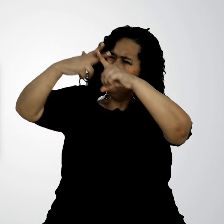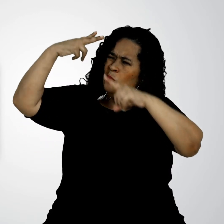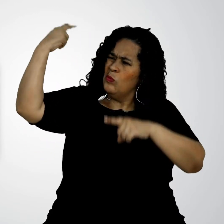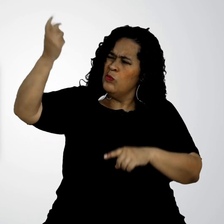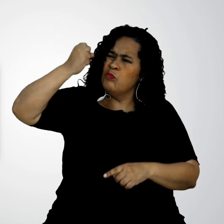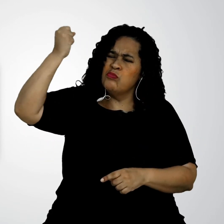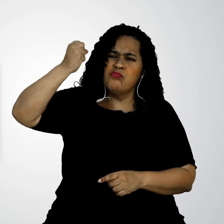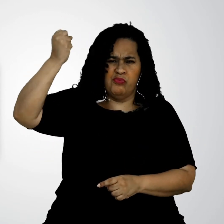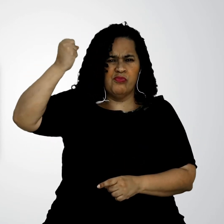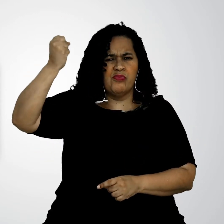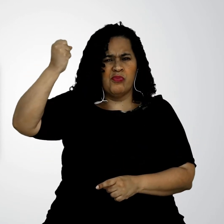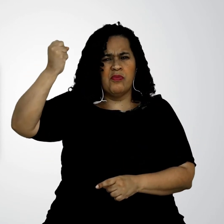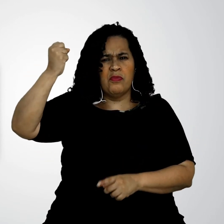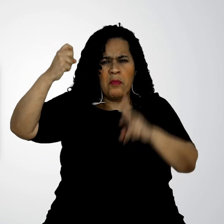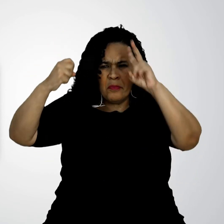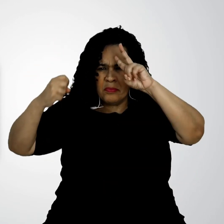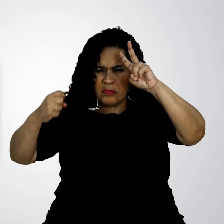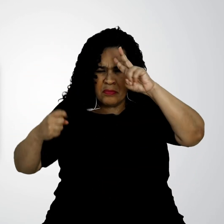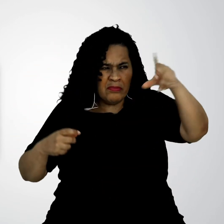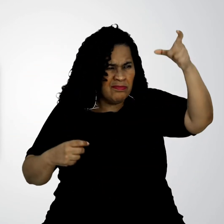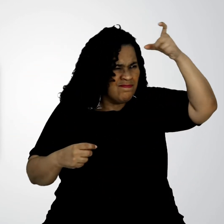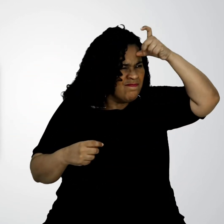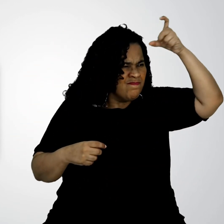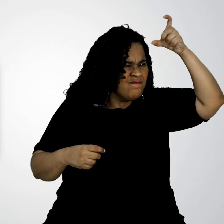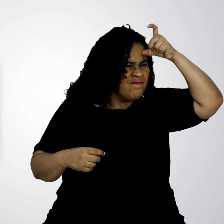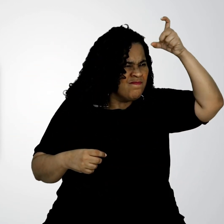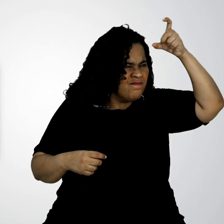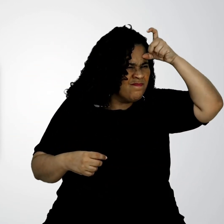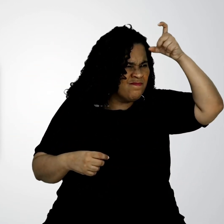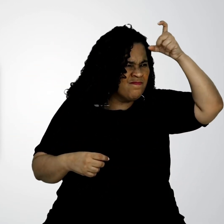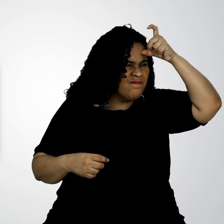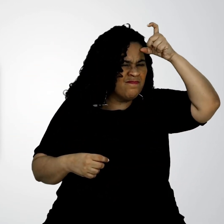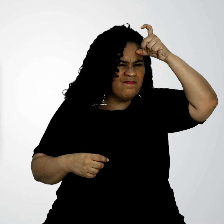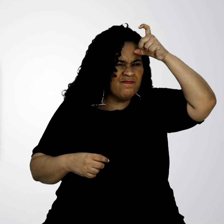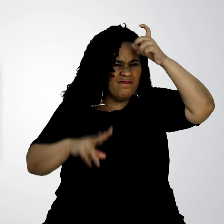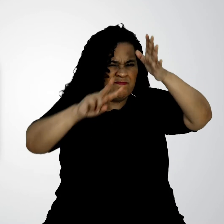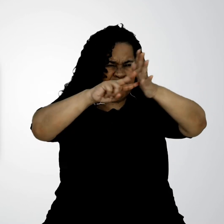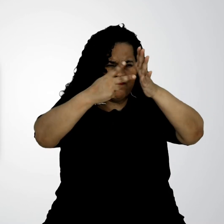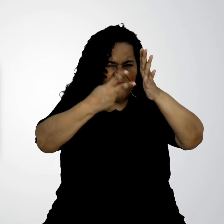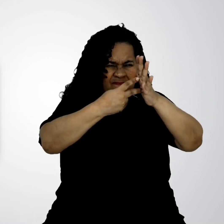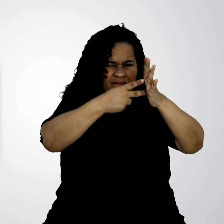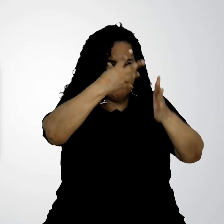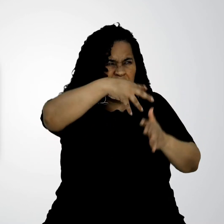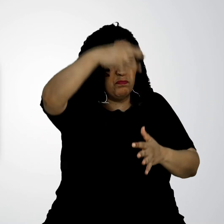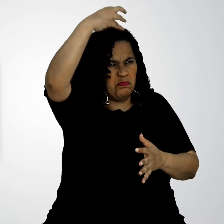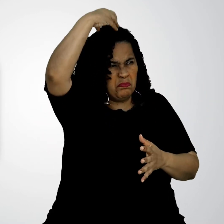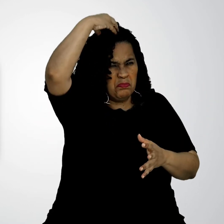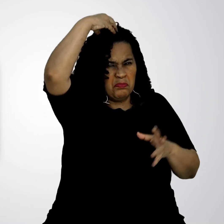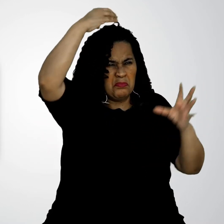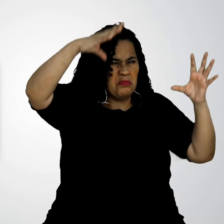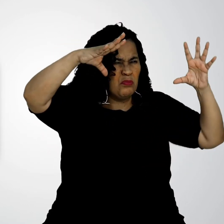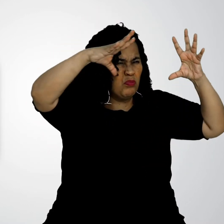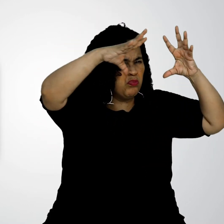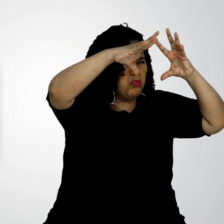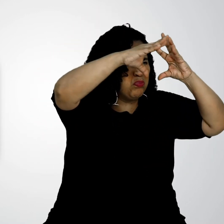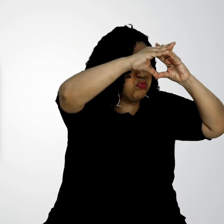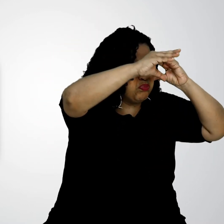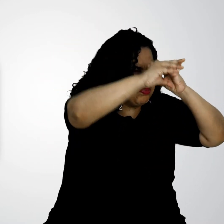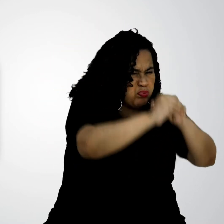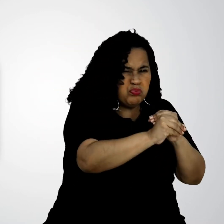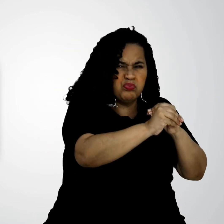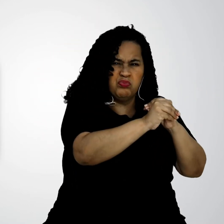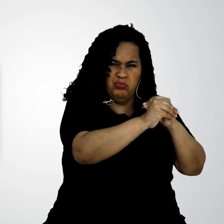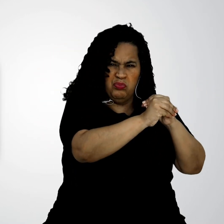de príncipe das trevas, né? do escuro. Ele age obscuro, nos cantos escuros da existência humana. Verdade. Então a gente precisa vir de fato